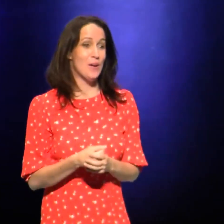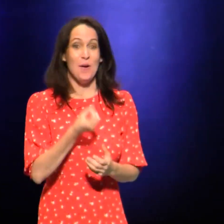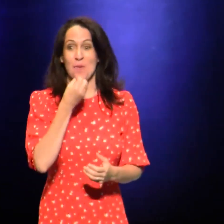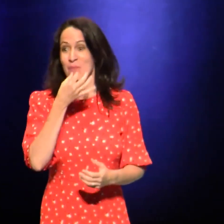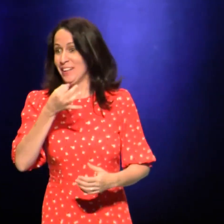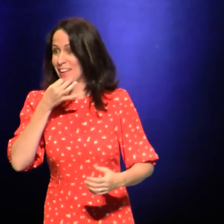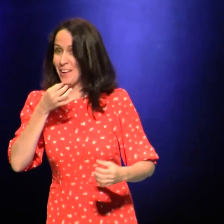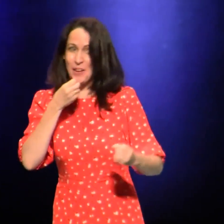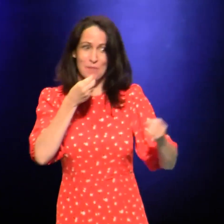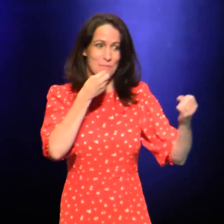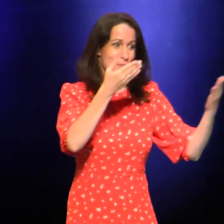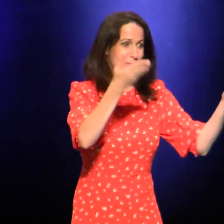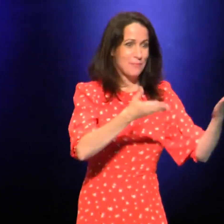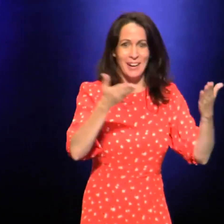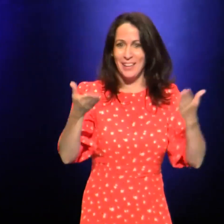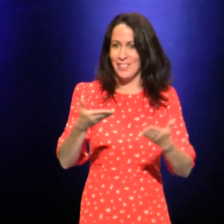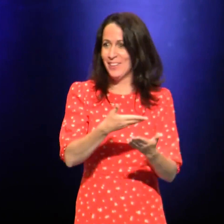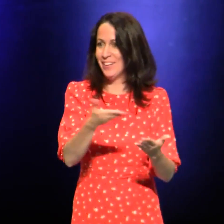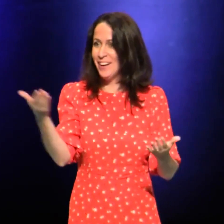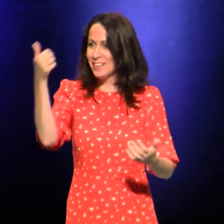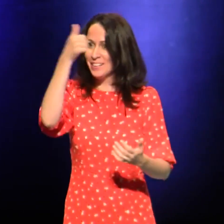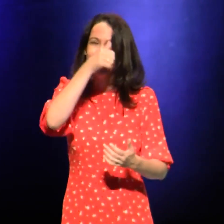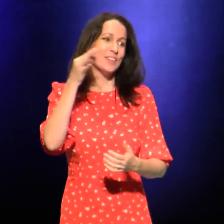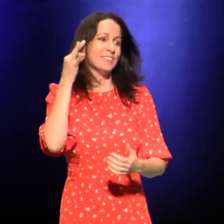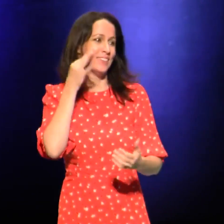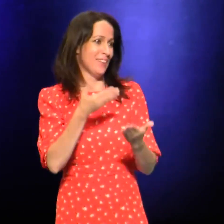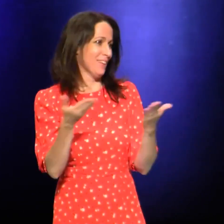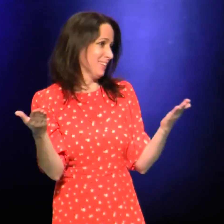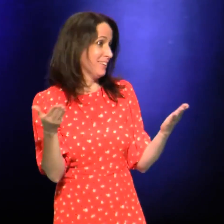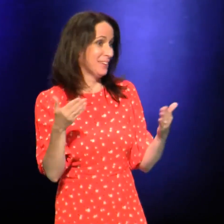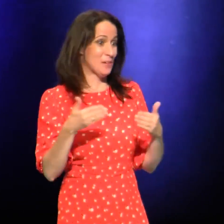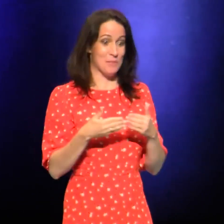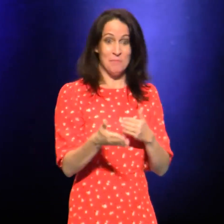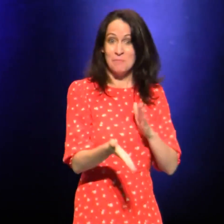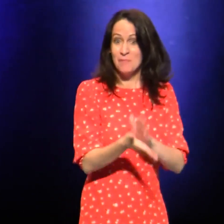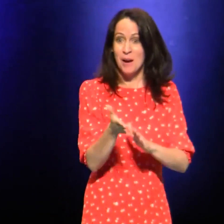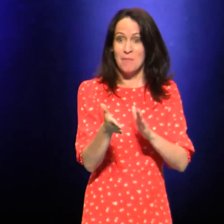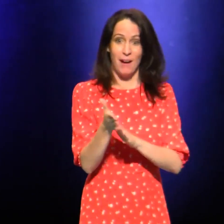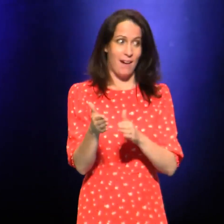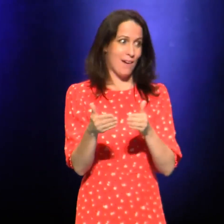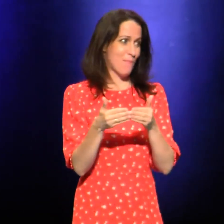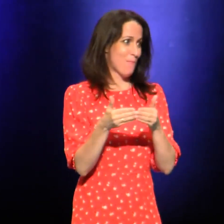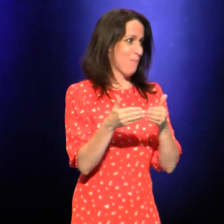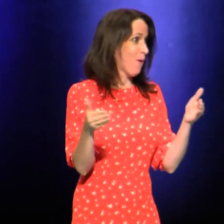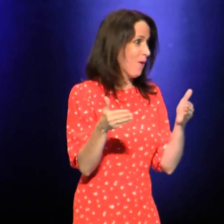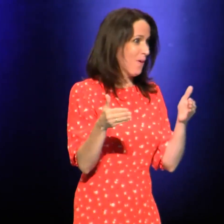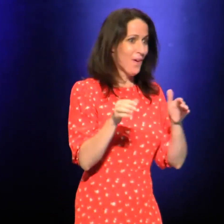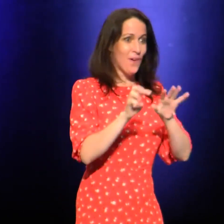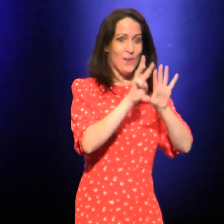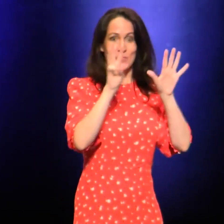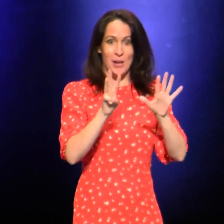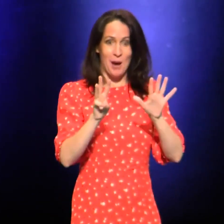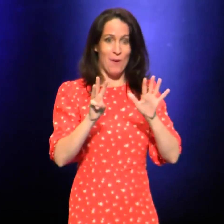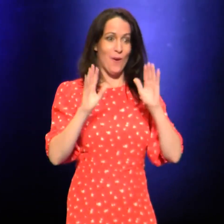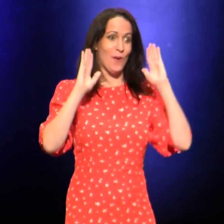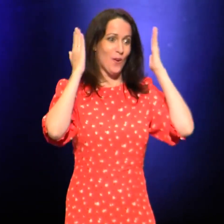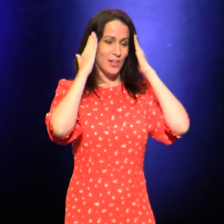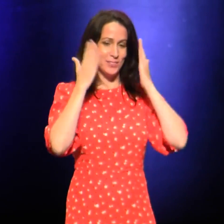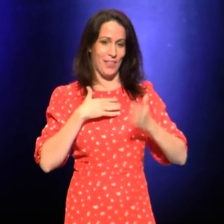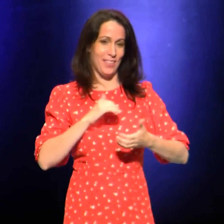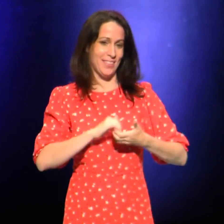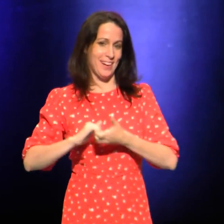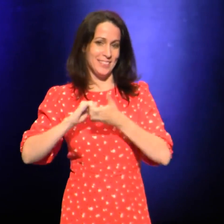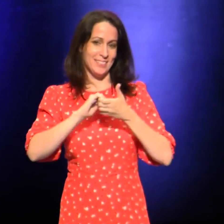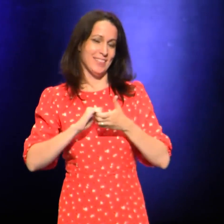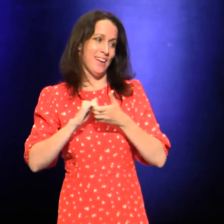qué contenta de estar aquí. Buenas tardes, bienvenidos a todos y a todas. Bueno, esto ya está en marcha, esta inauguración,